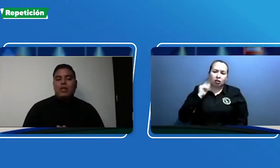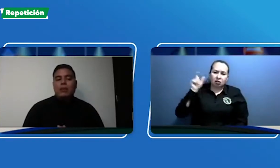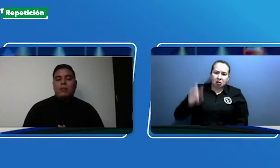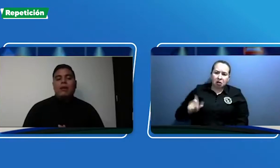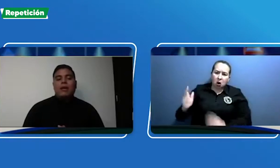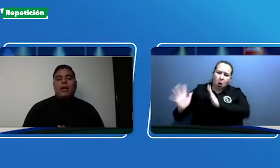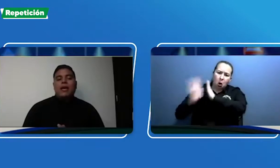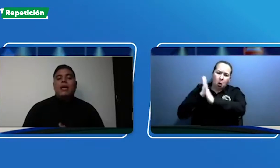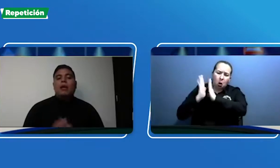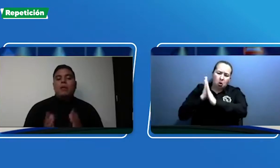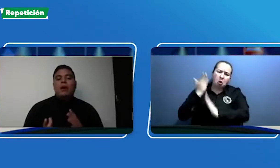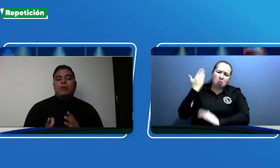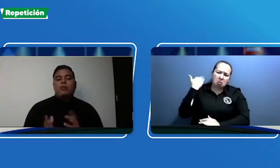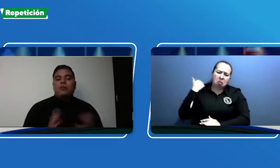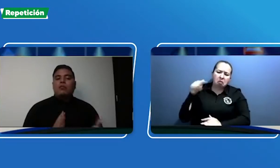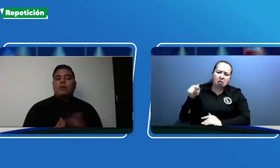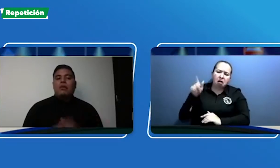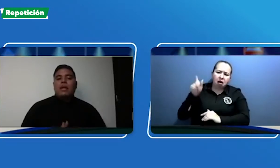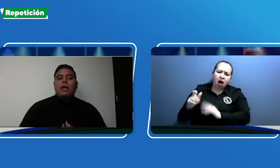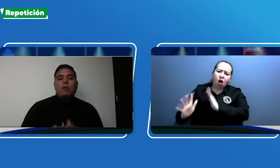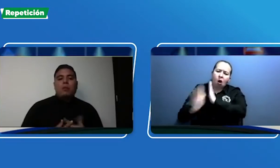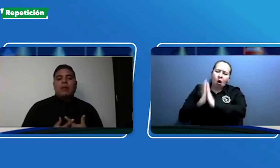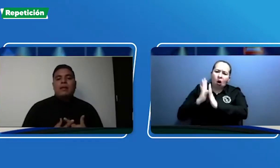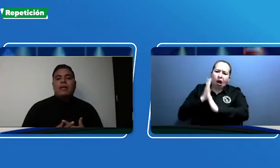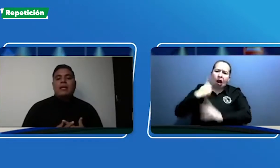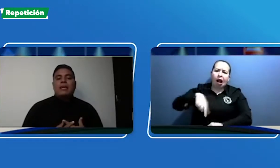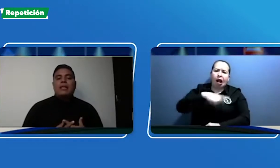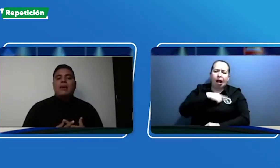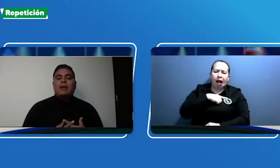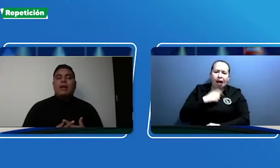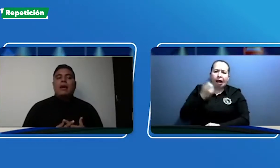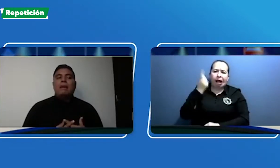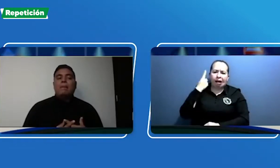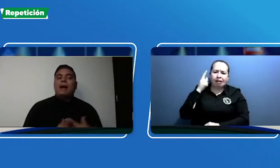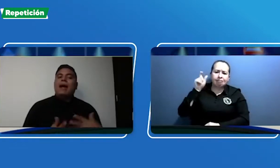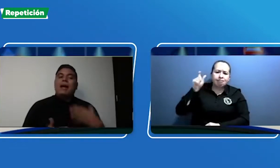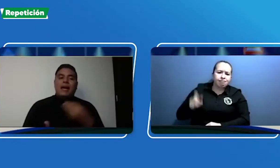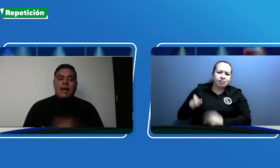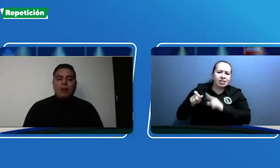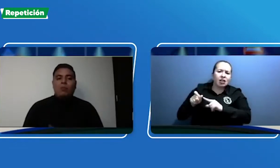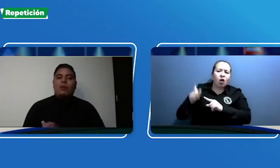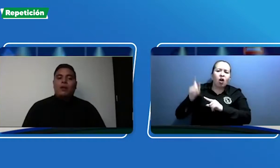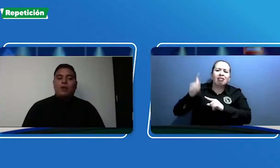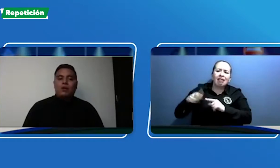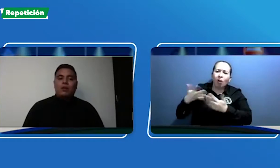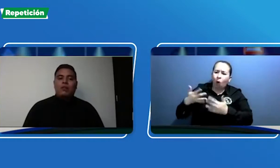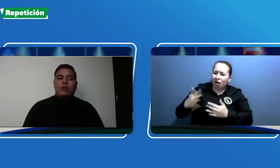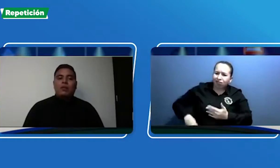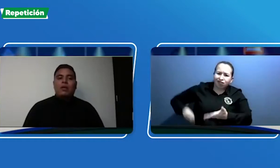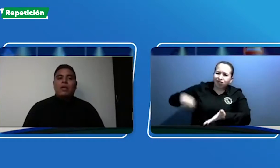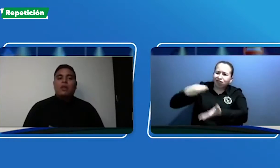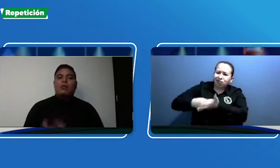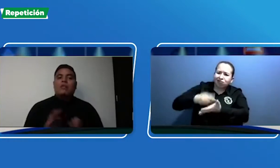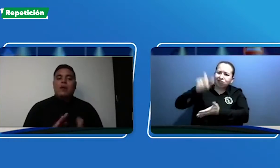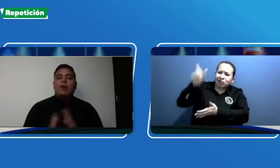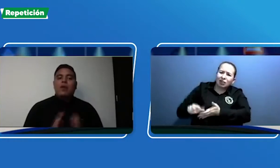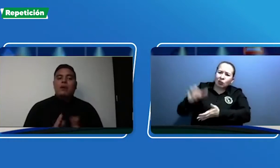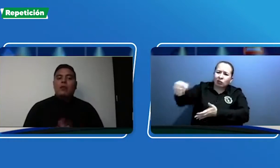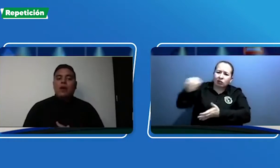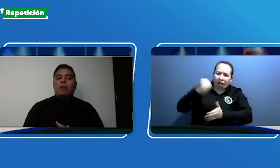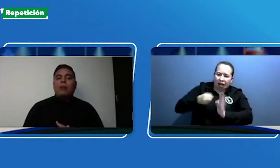algún tiempo en la cual pues nos dimos cuenta que la compañera debía pagarle a un modelo lingüístico que no